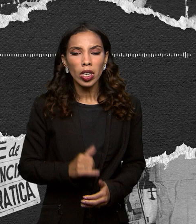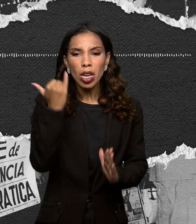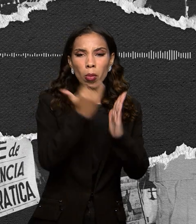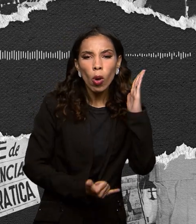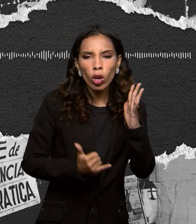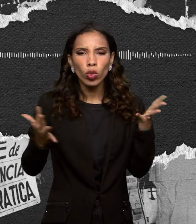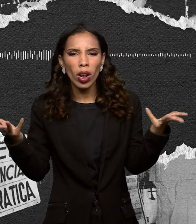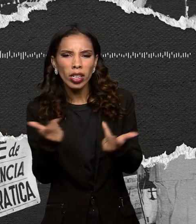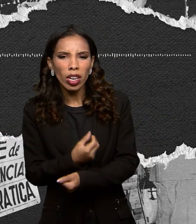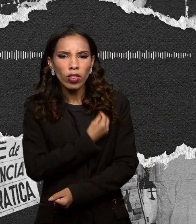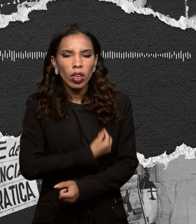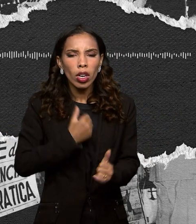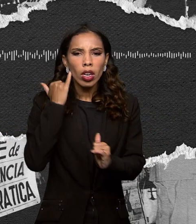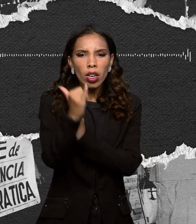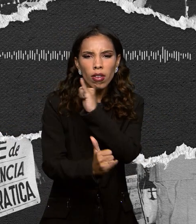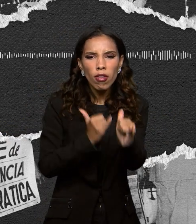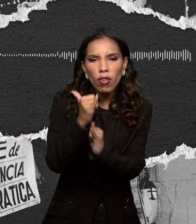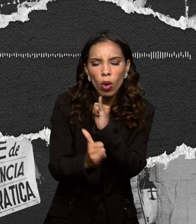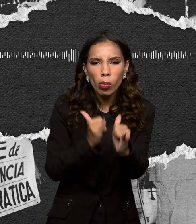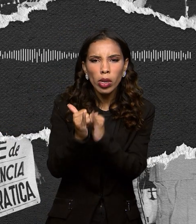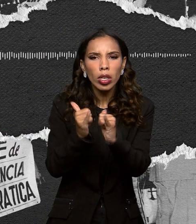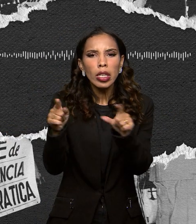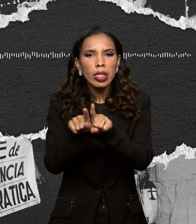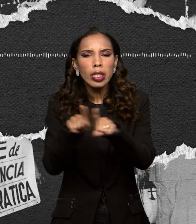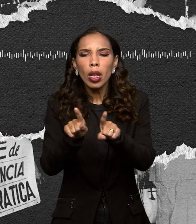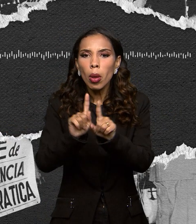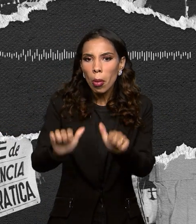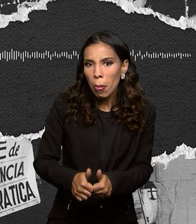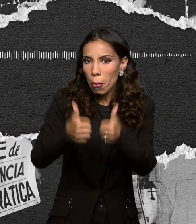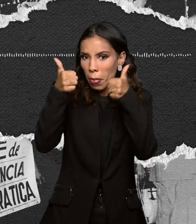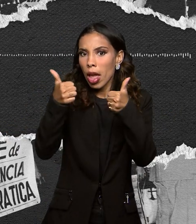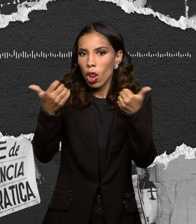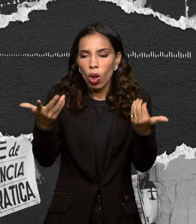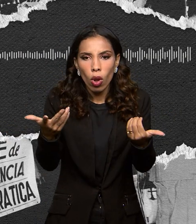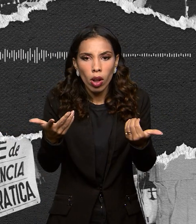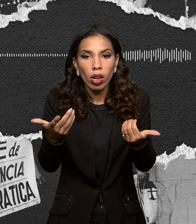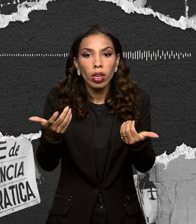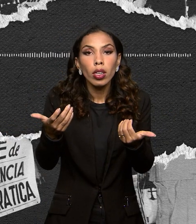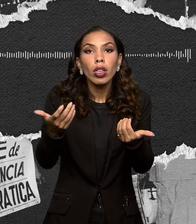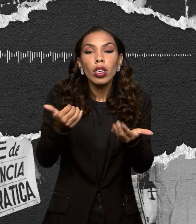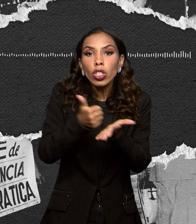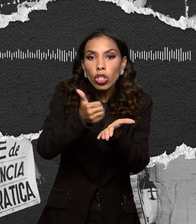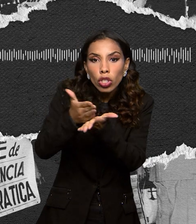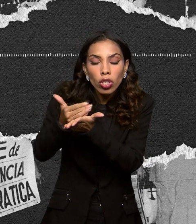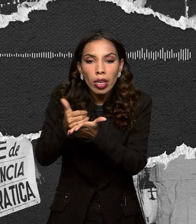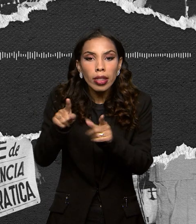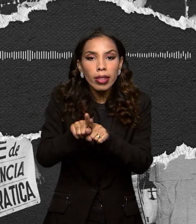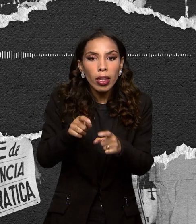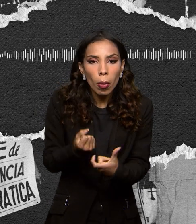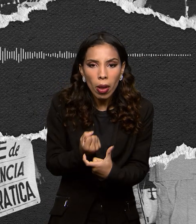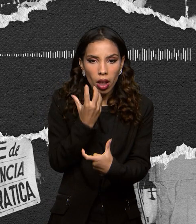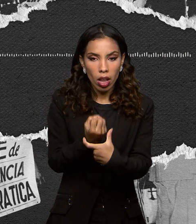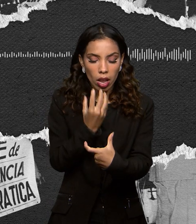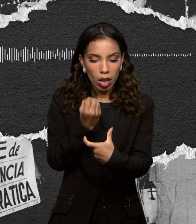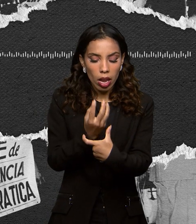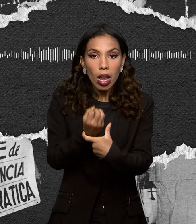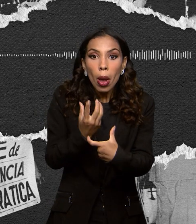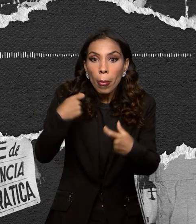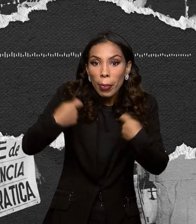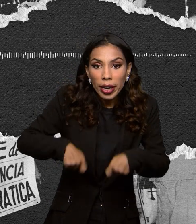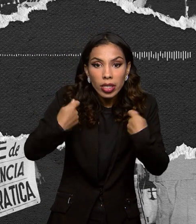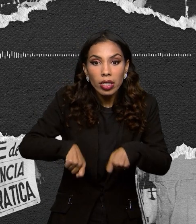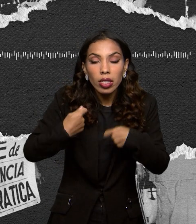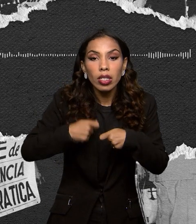vida. Saúde também. País melhor, né? Distribuiria. Alfabetizaria. Seria. Cresceria. Deveria.